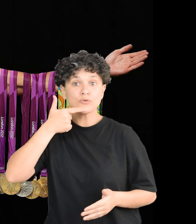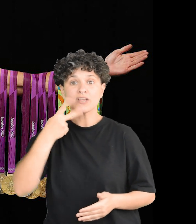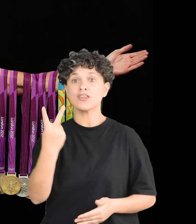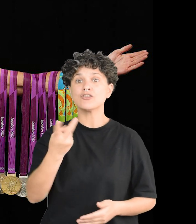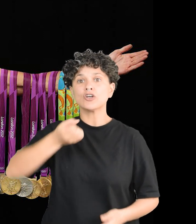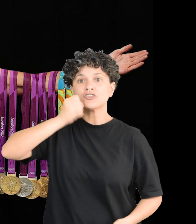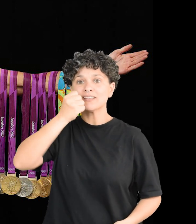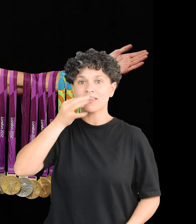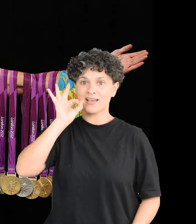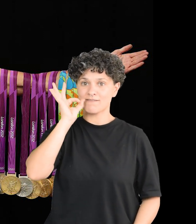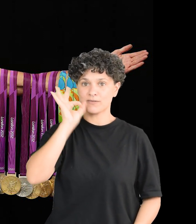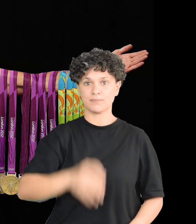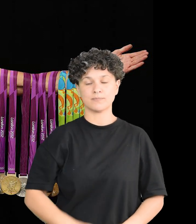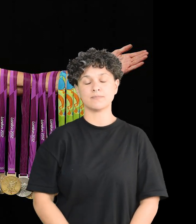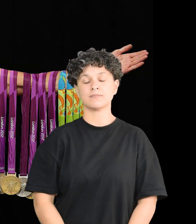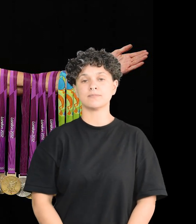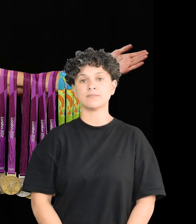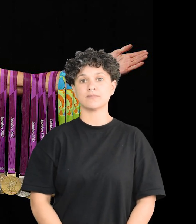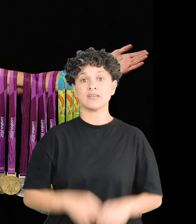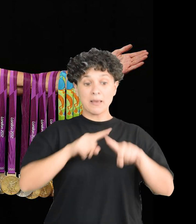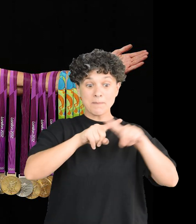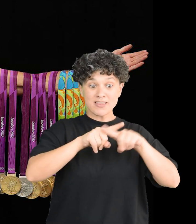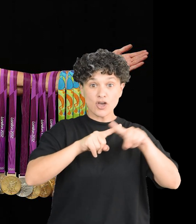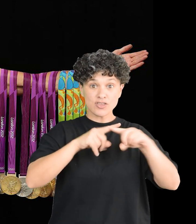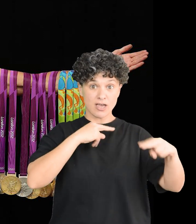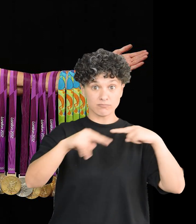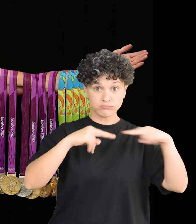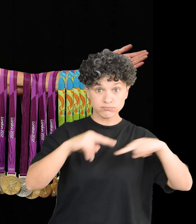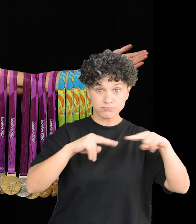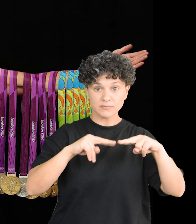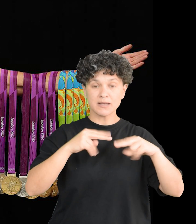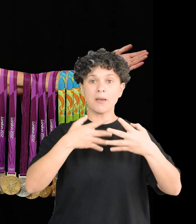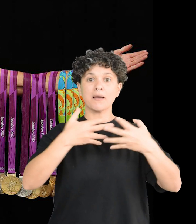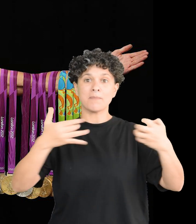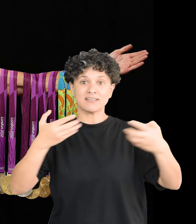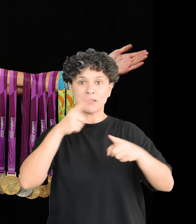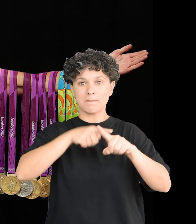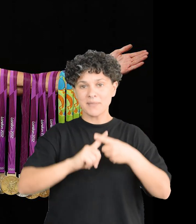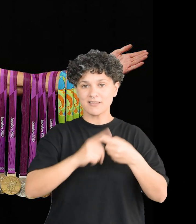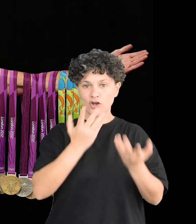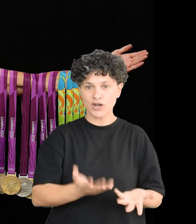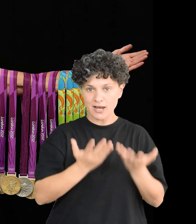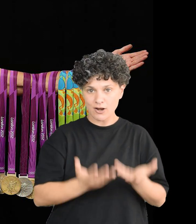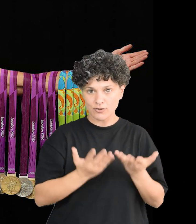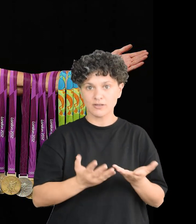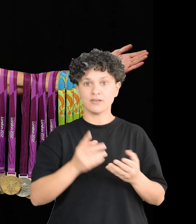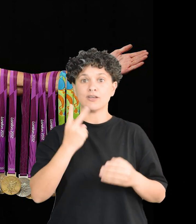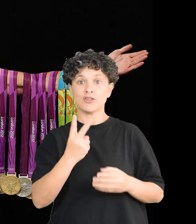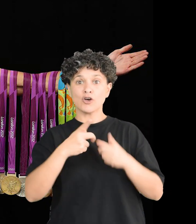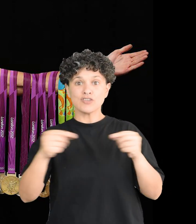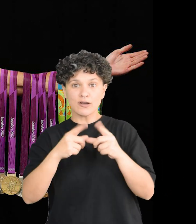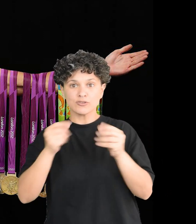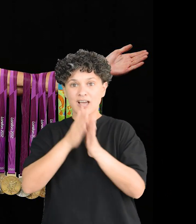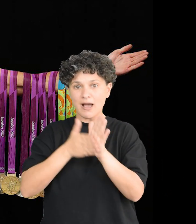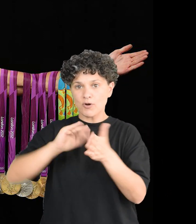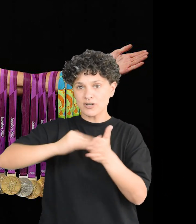de café el almuerzo incluía medio kilo de pastas dos sándwiches de jamón y queso